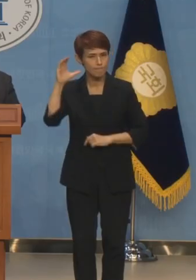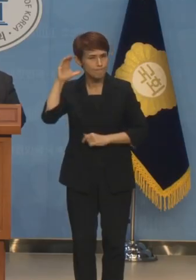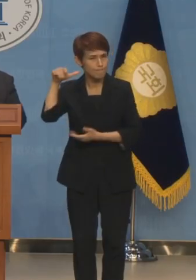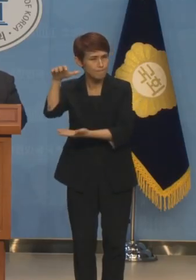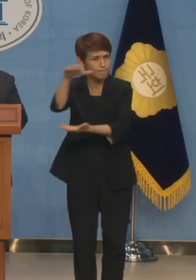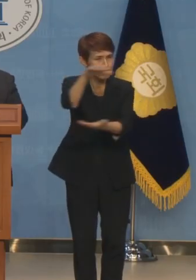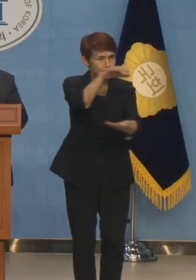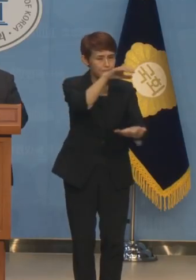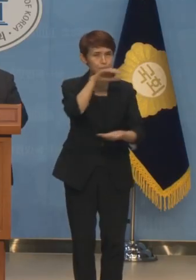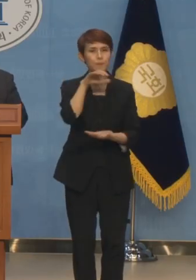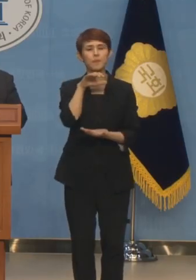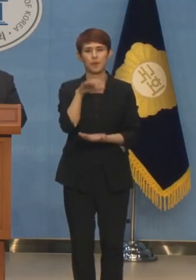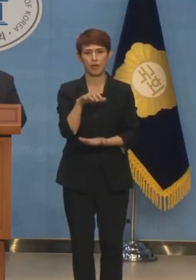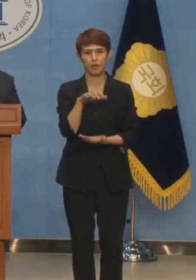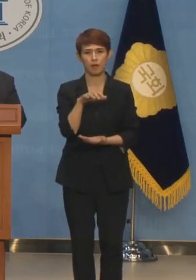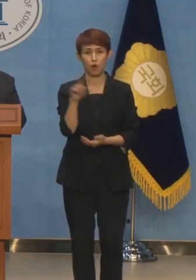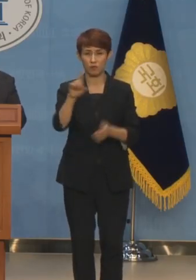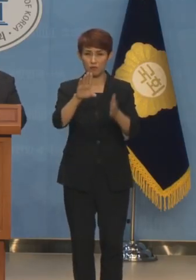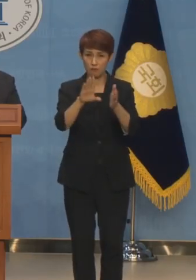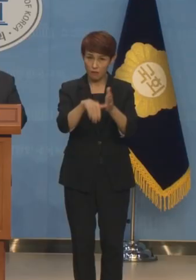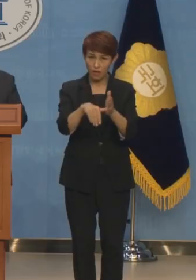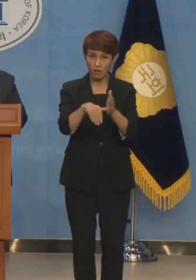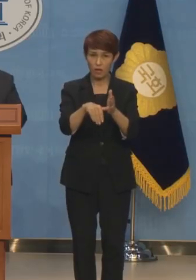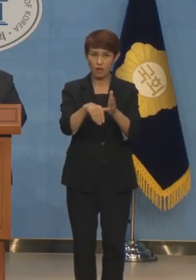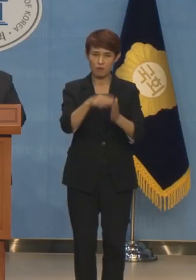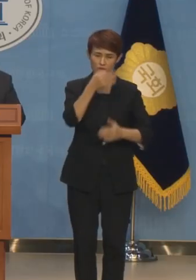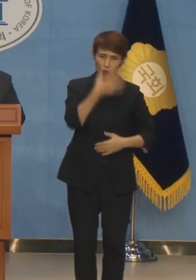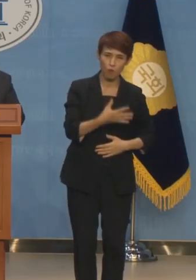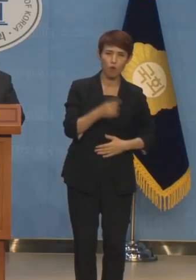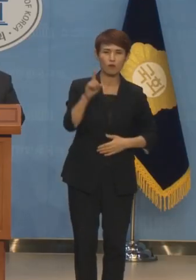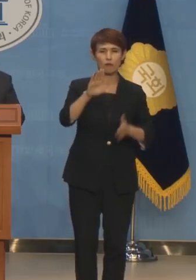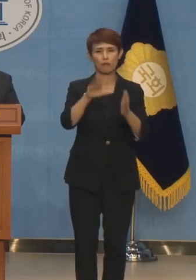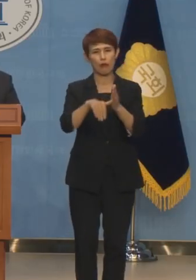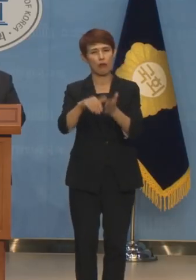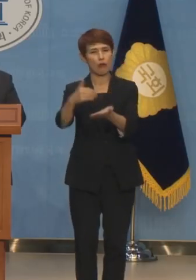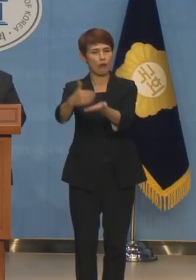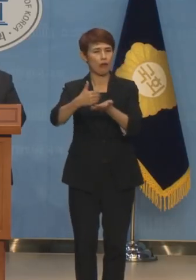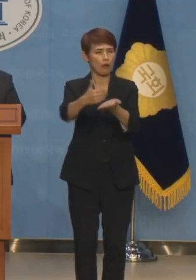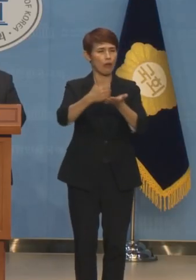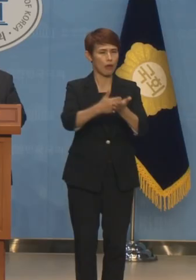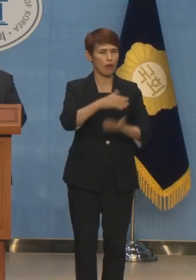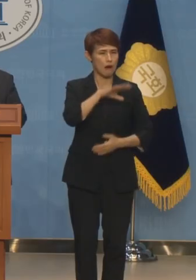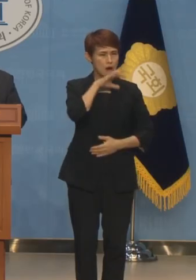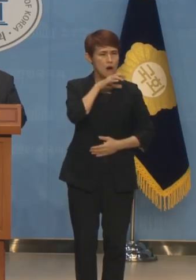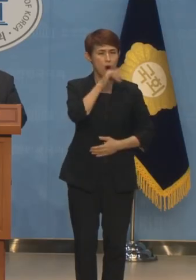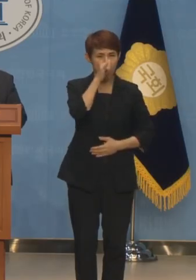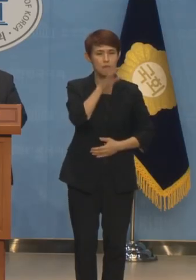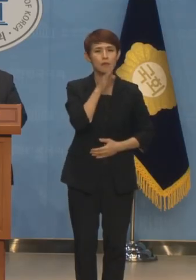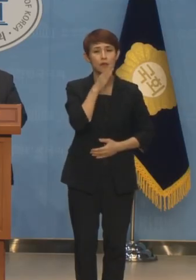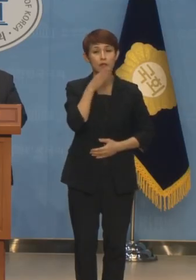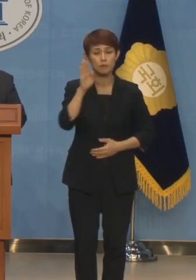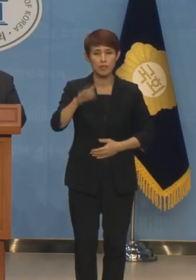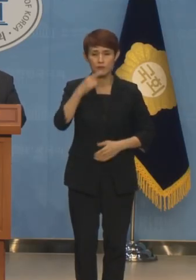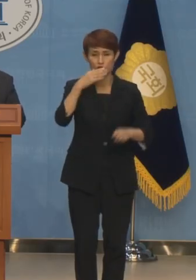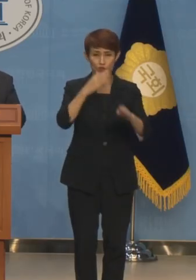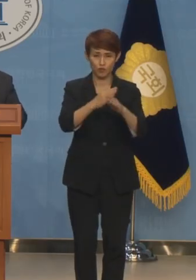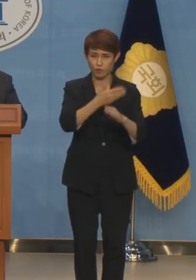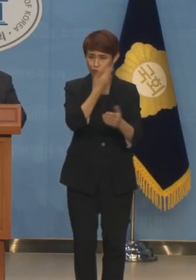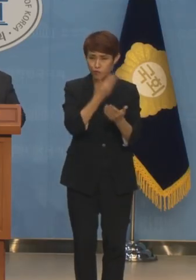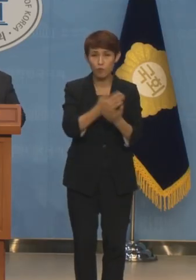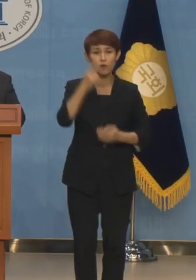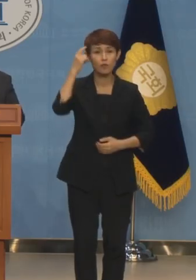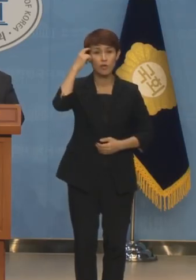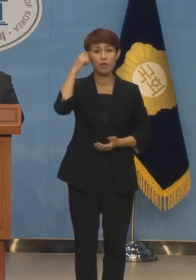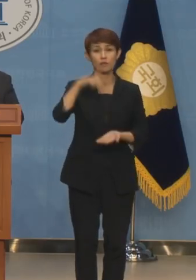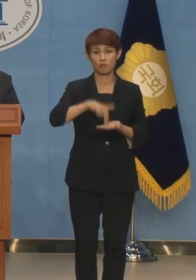있었습니다. 때론 거칠고 무리한 의견이 오고 가기는 하지만 민주주의의 가치를 중시하는